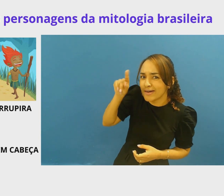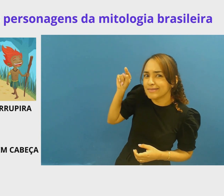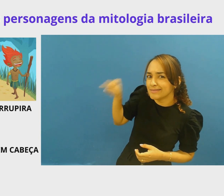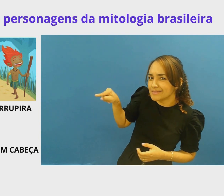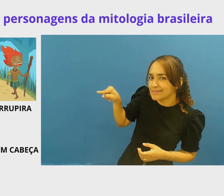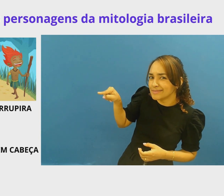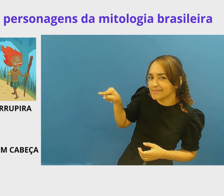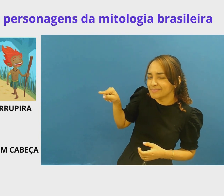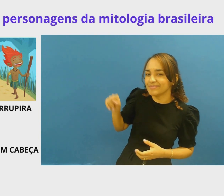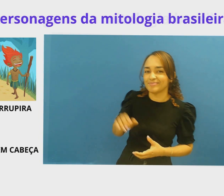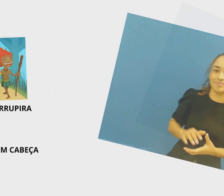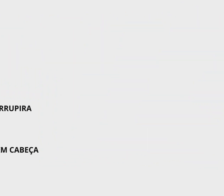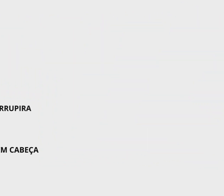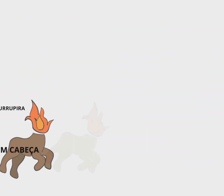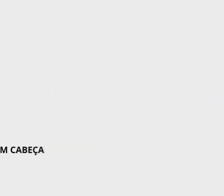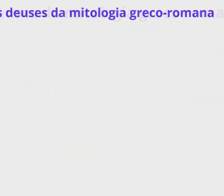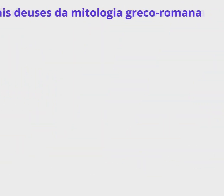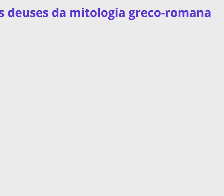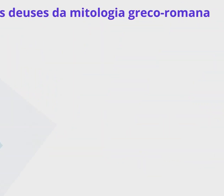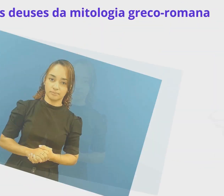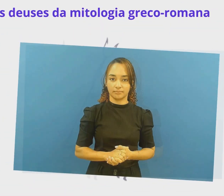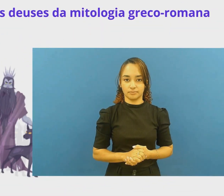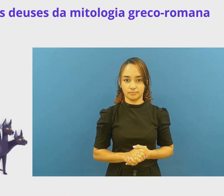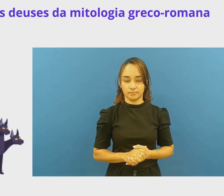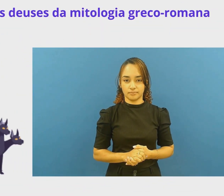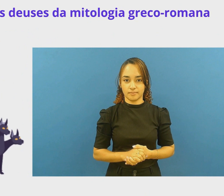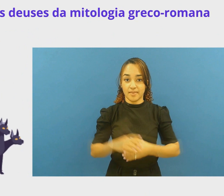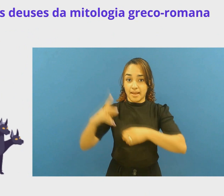Mas vocês já conheciam essas histórias?